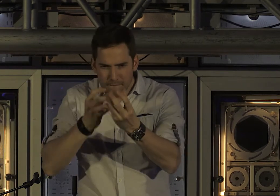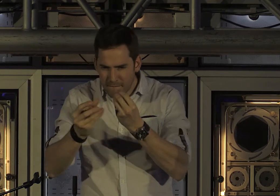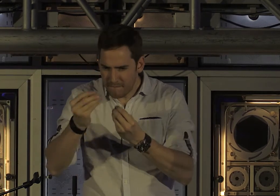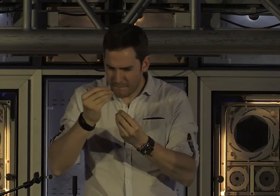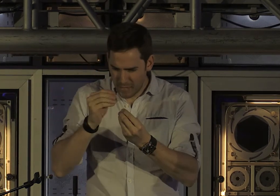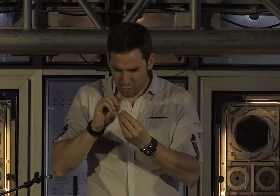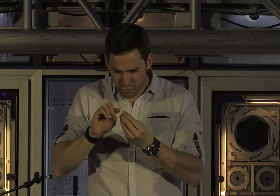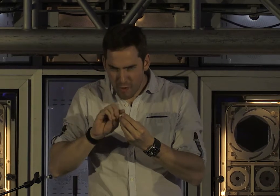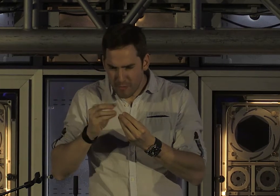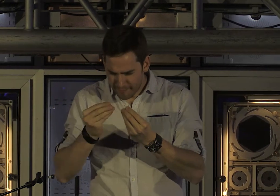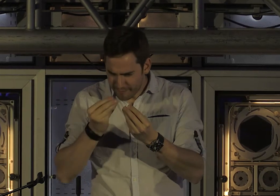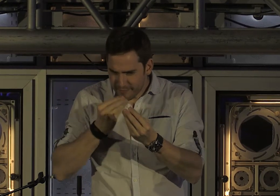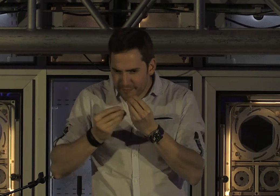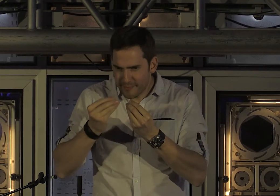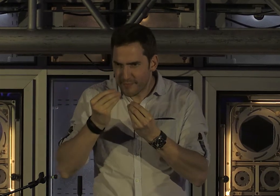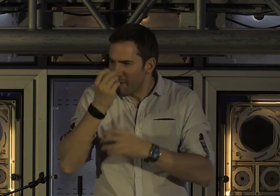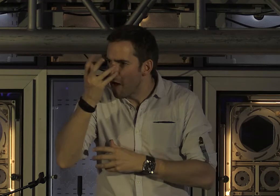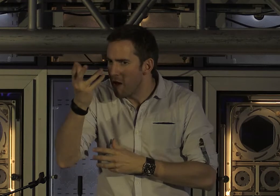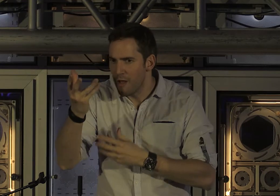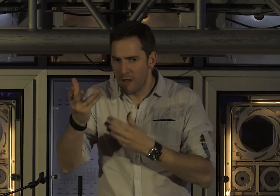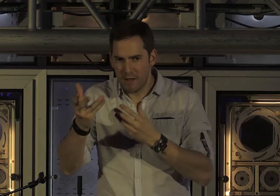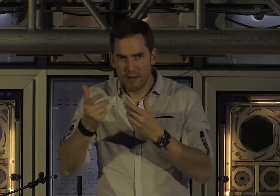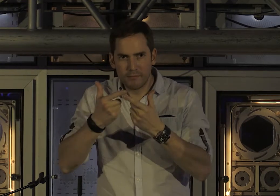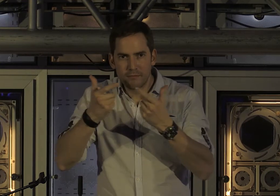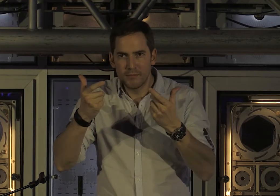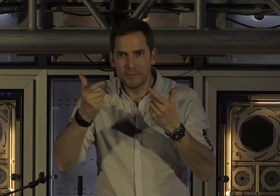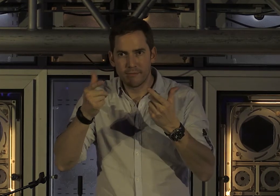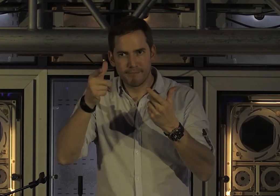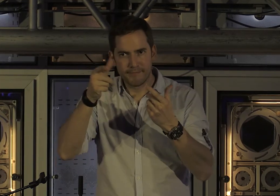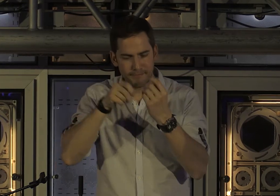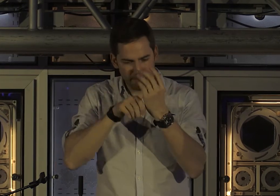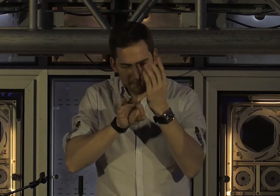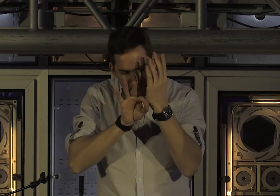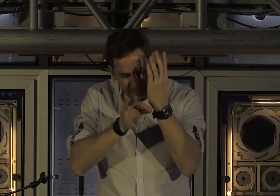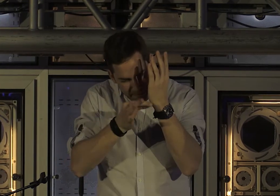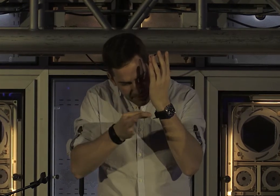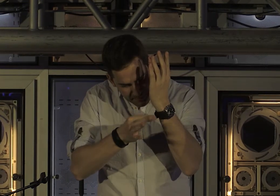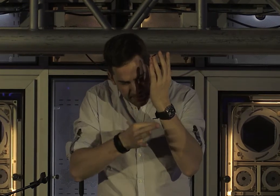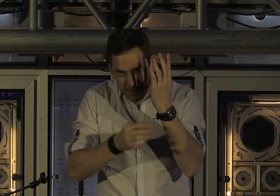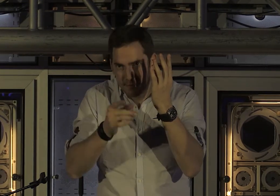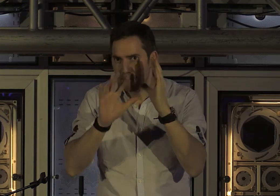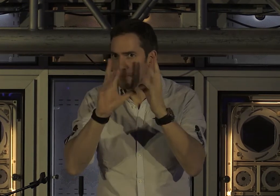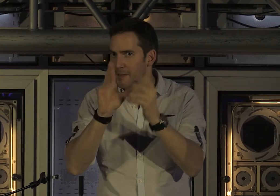deuil. Acacia, prends soin de tes épines. Bonjour la couleur.